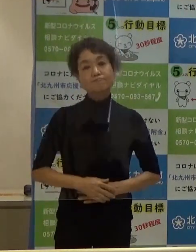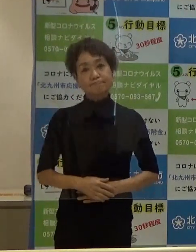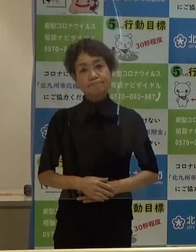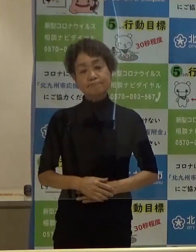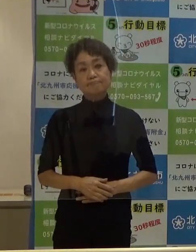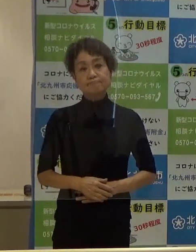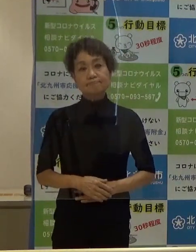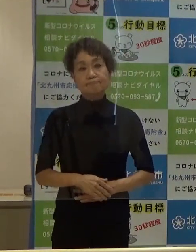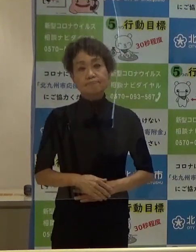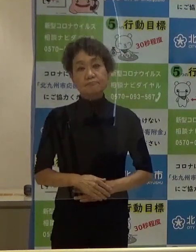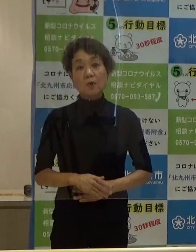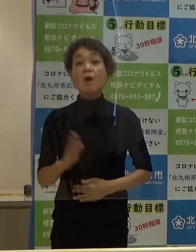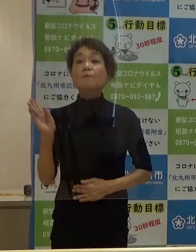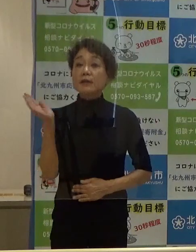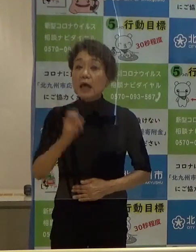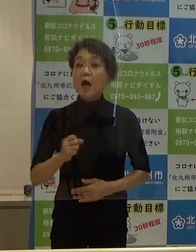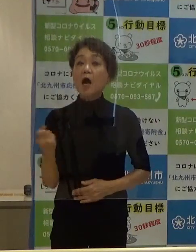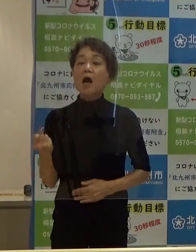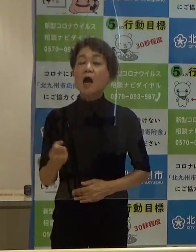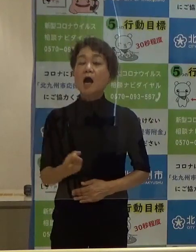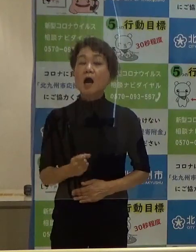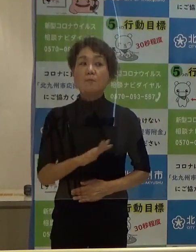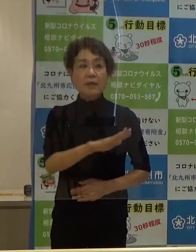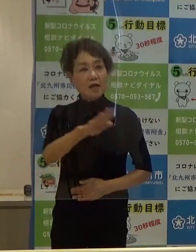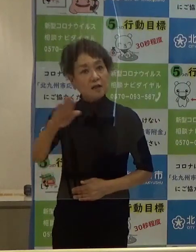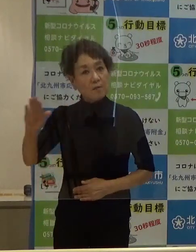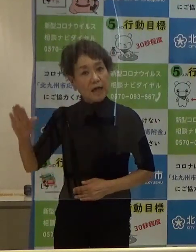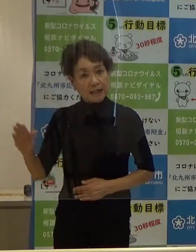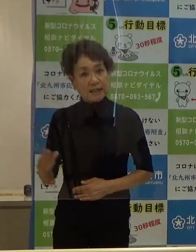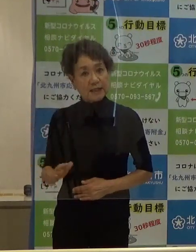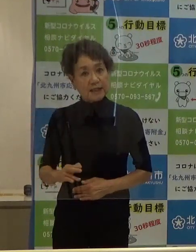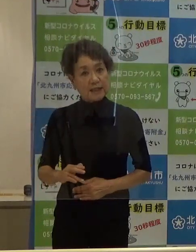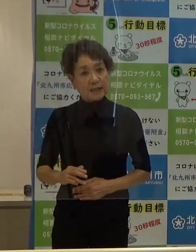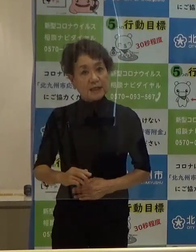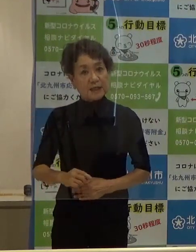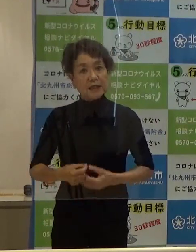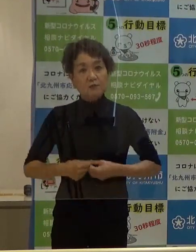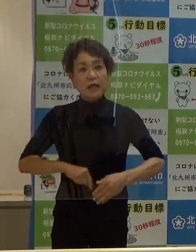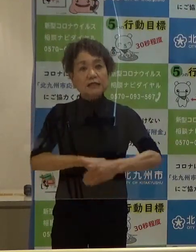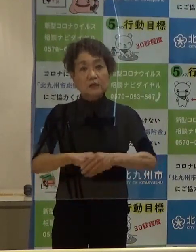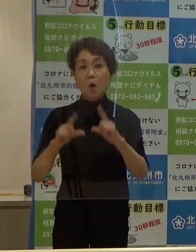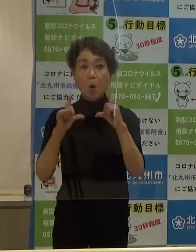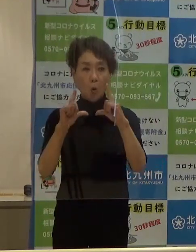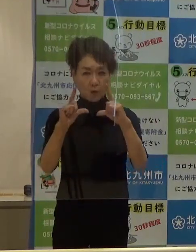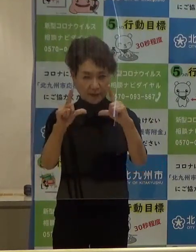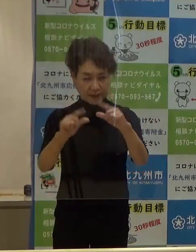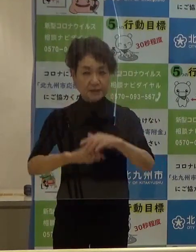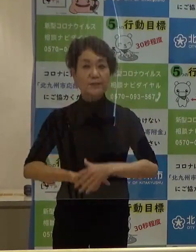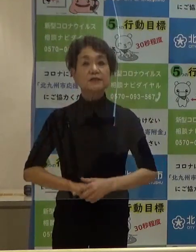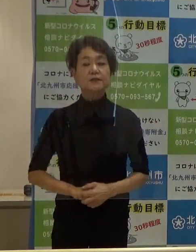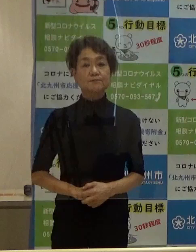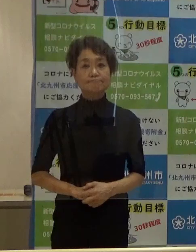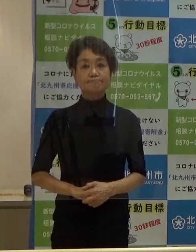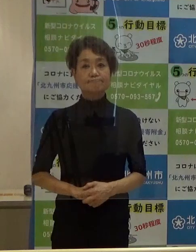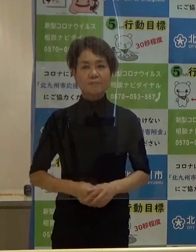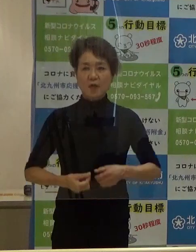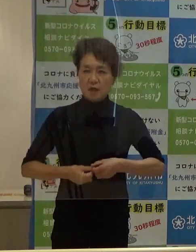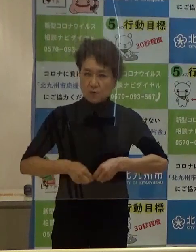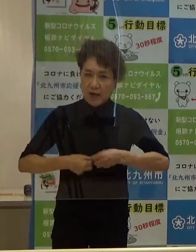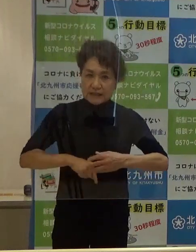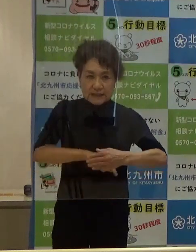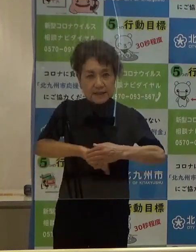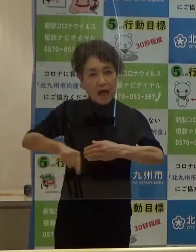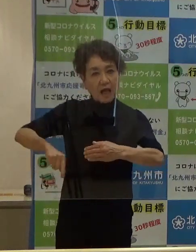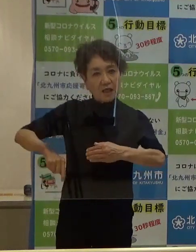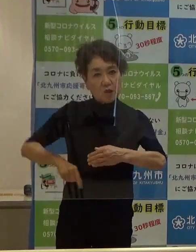別途皆様方にご報告をさせていただきまして、その詳細な要